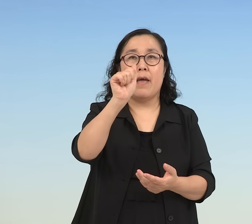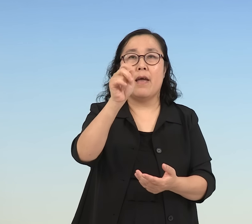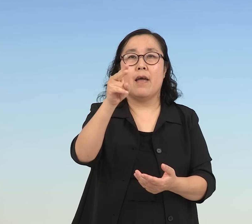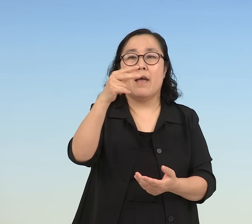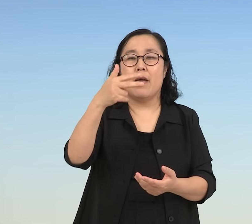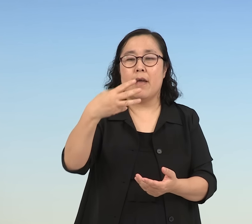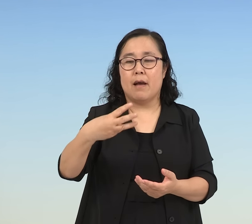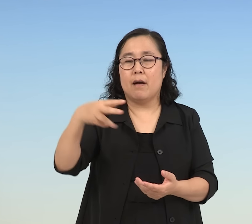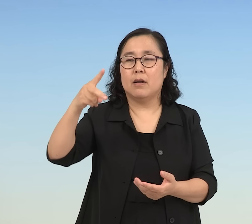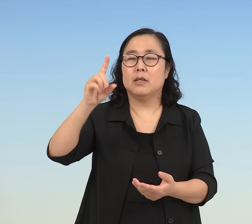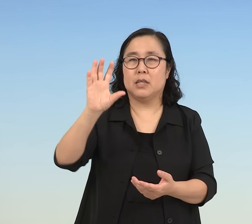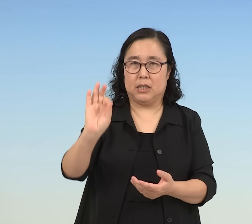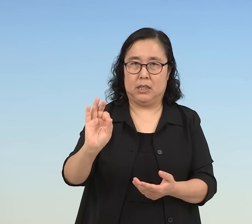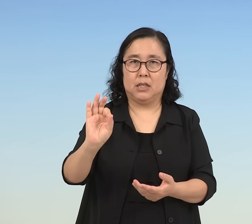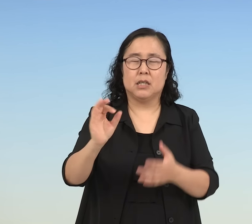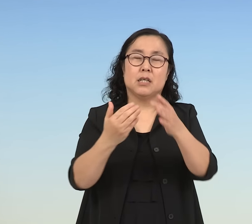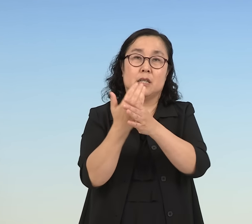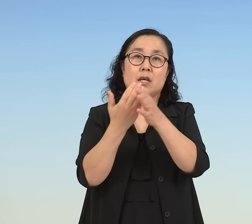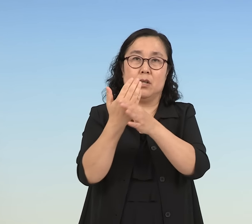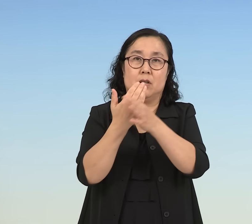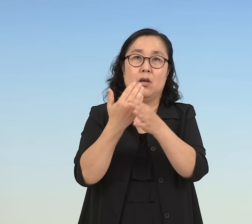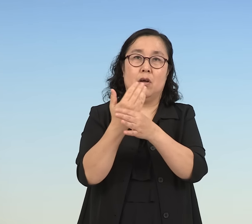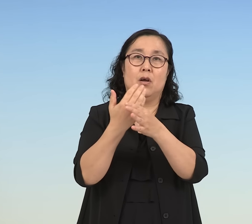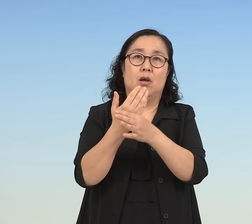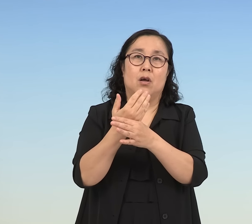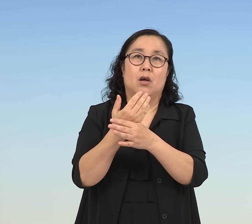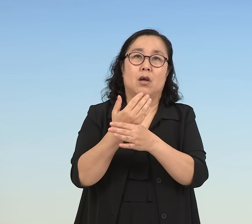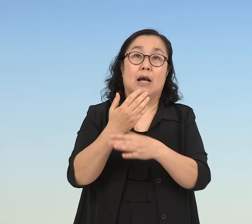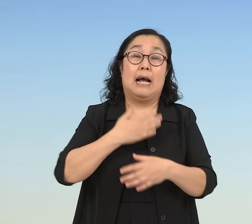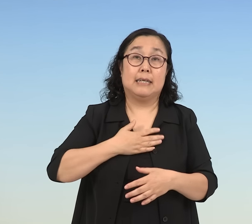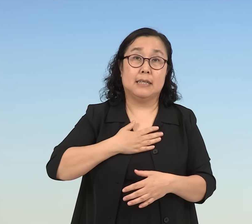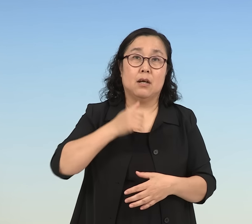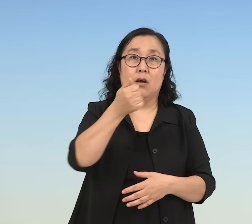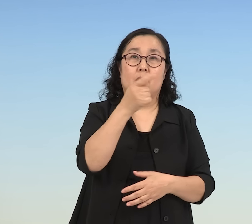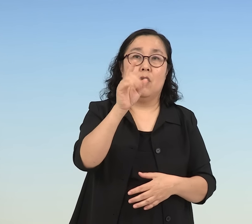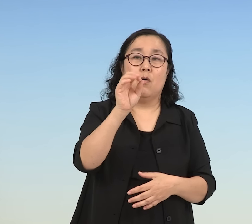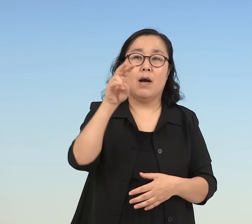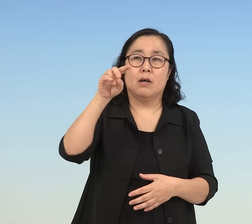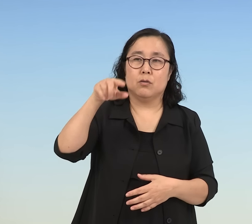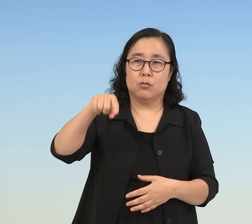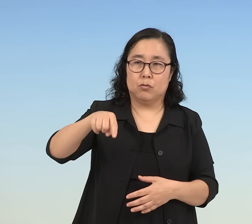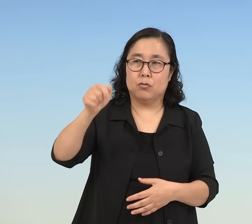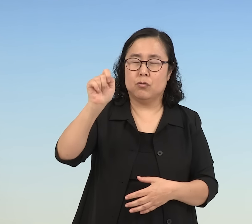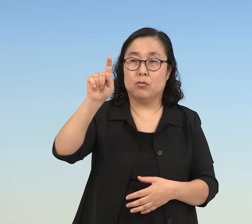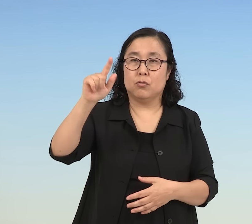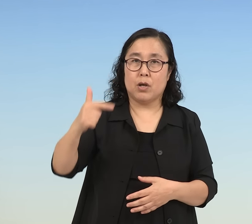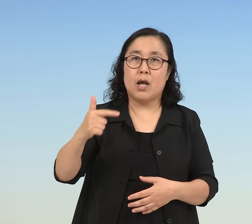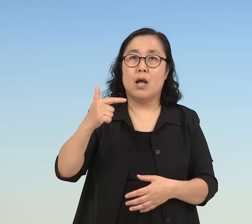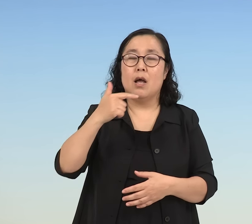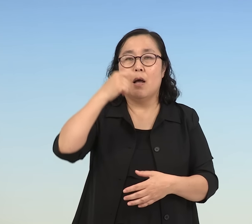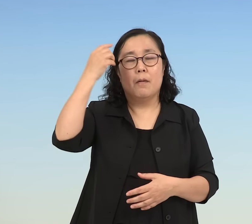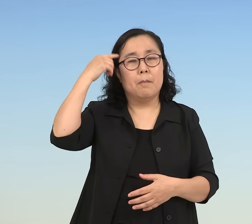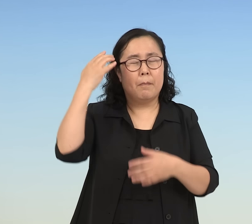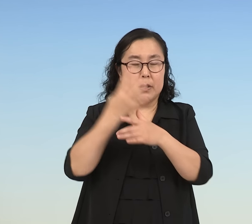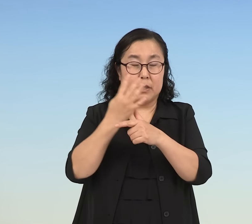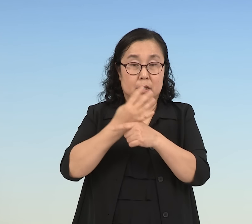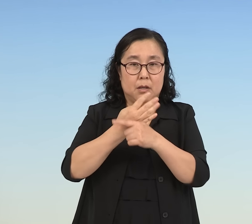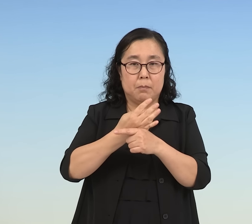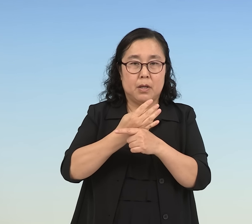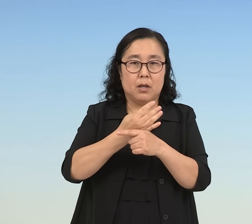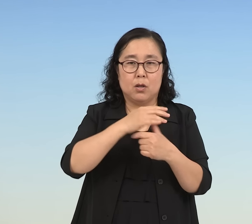어떤 병이 찾아왔나 보니까요. 그 폐혈증이라고 여러분 그 황수관 박사님 갑자기 돌아가신 그